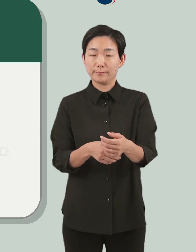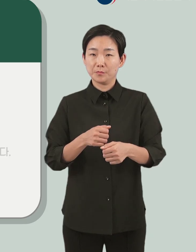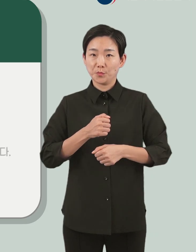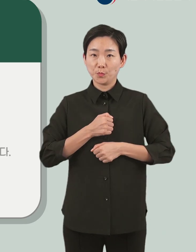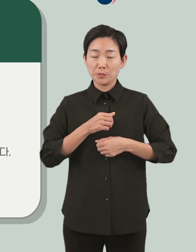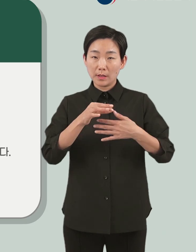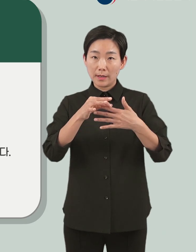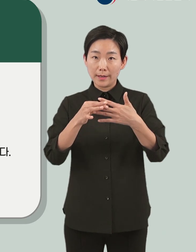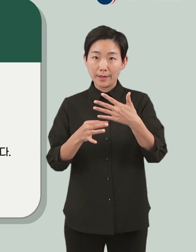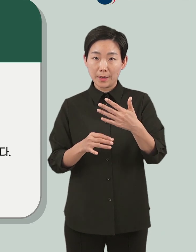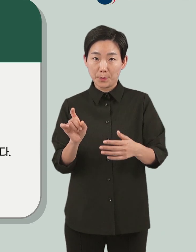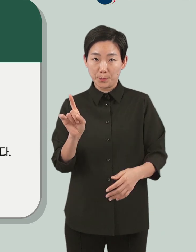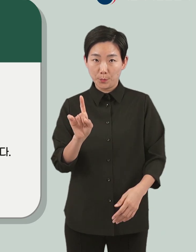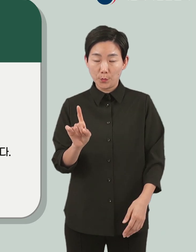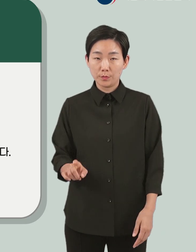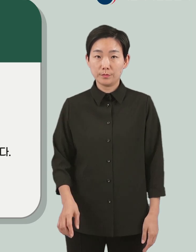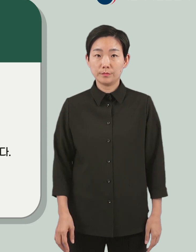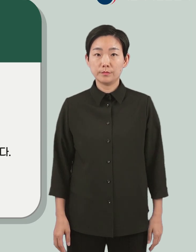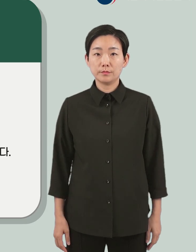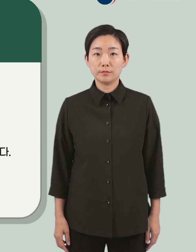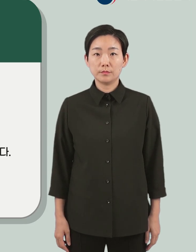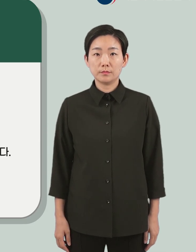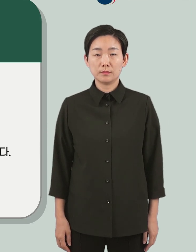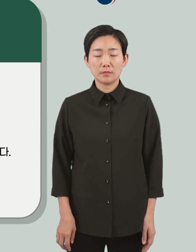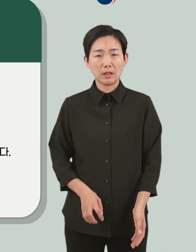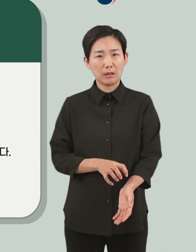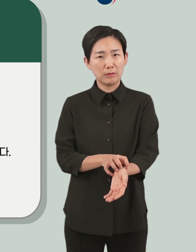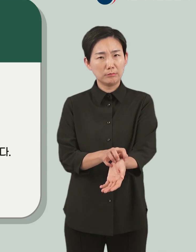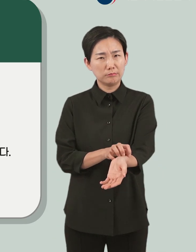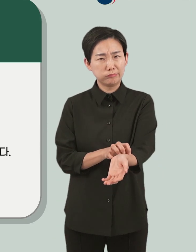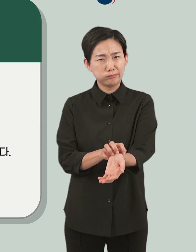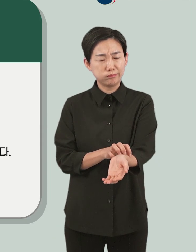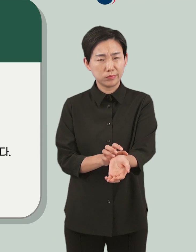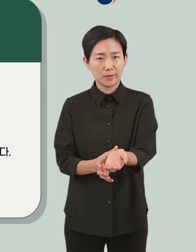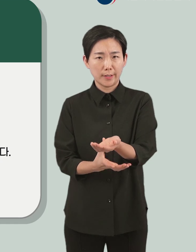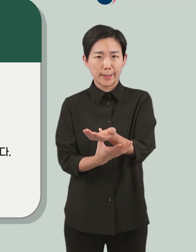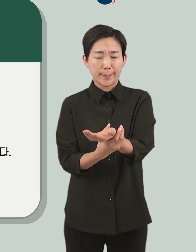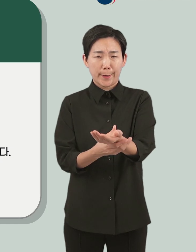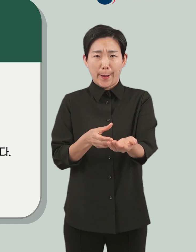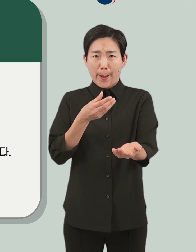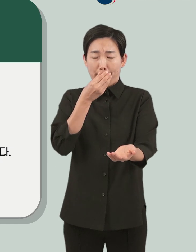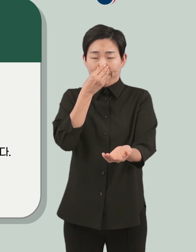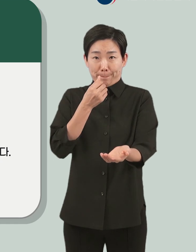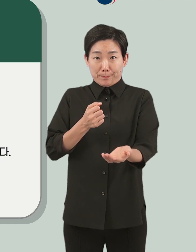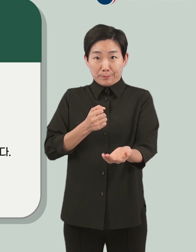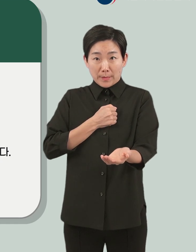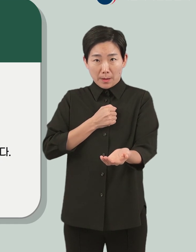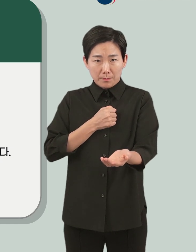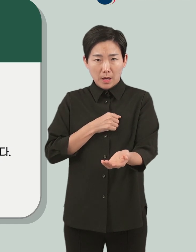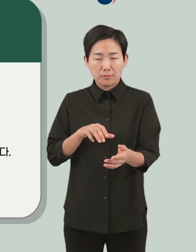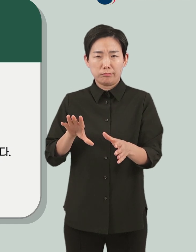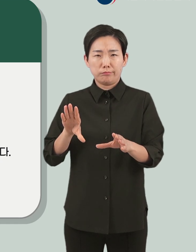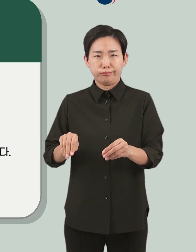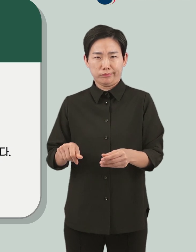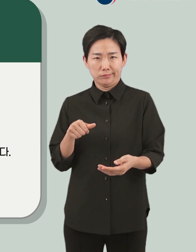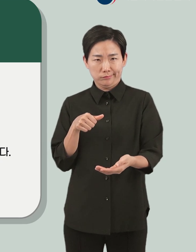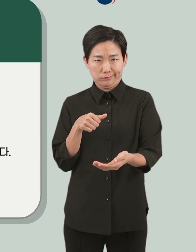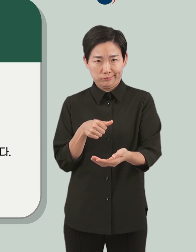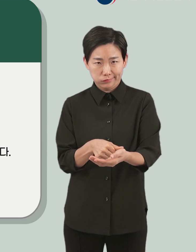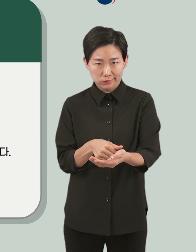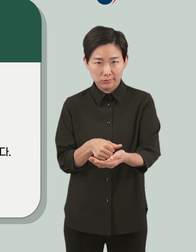이 의료기기의 사용 시 주의사항은 무엇입니까? 피부에 염증이나 불편감이 있으면 사용을 중단하고